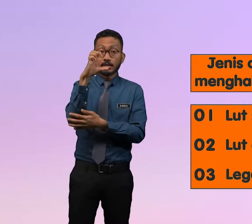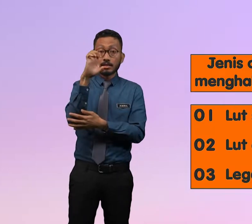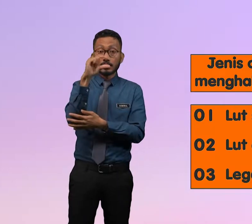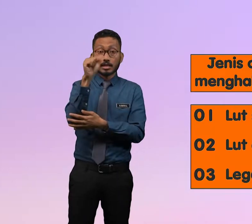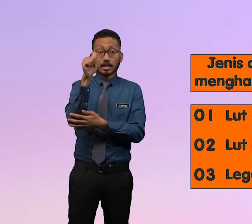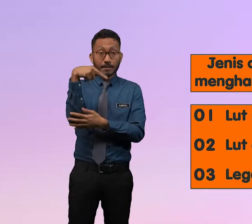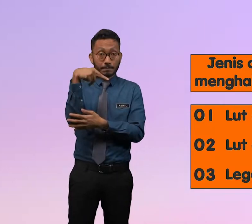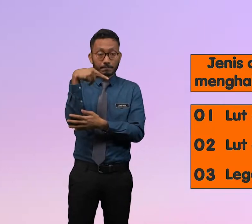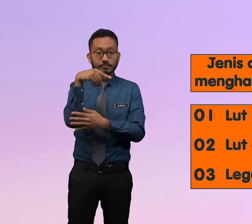legam.